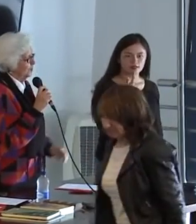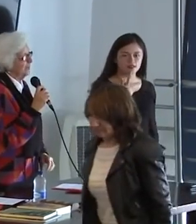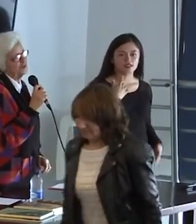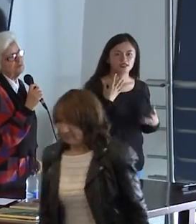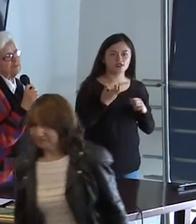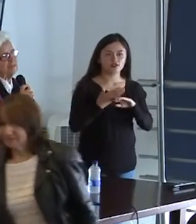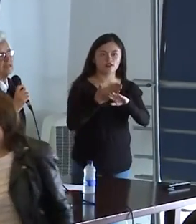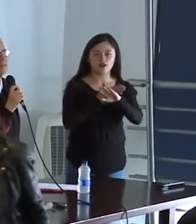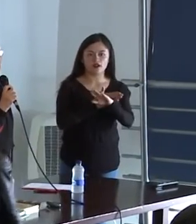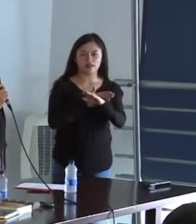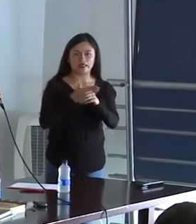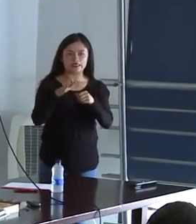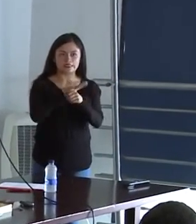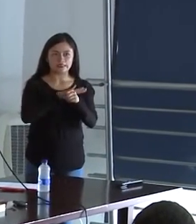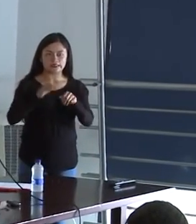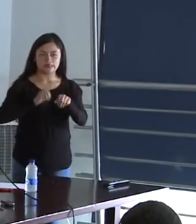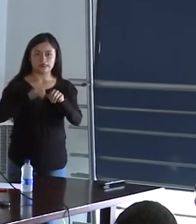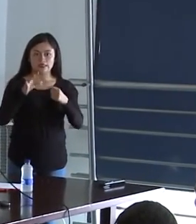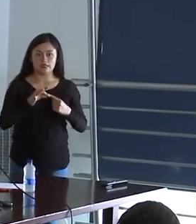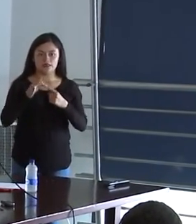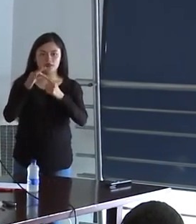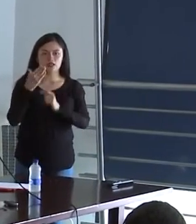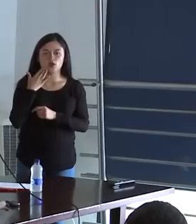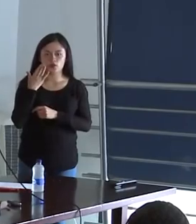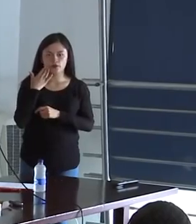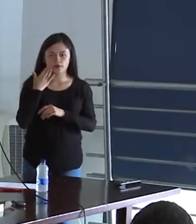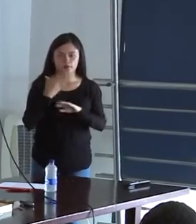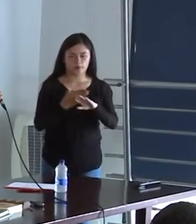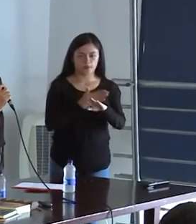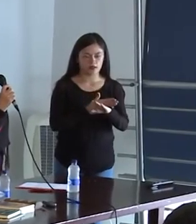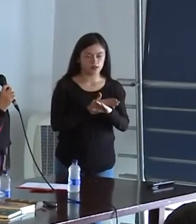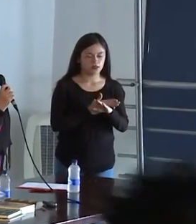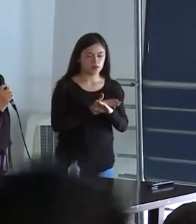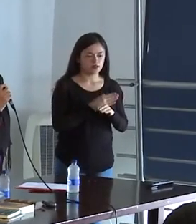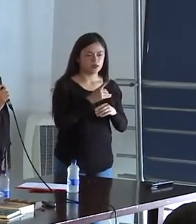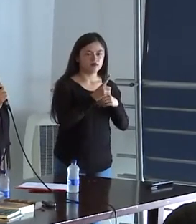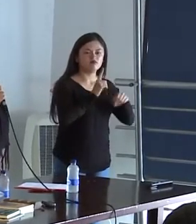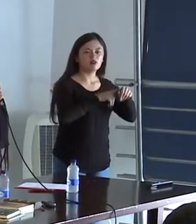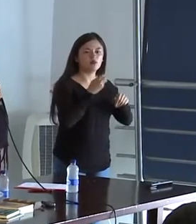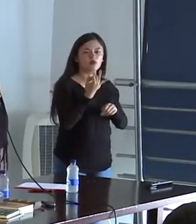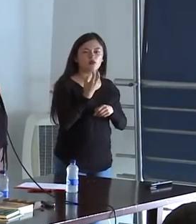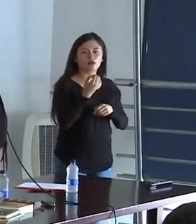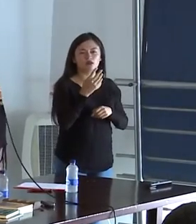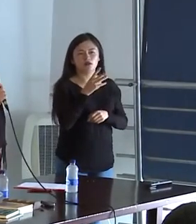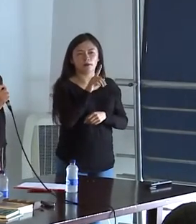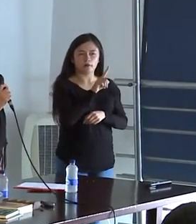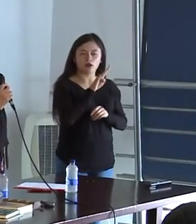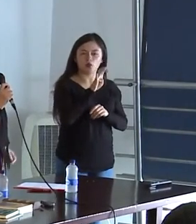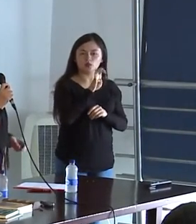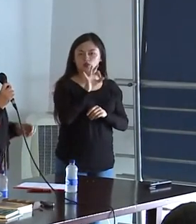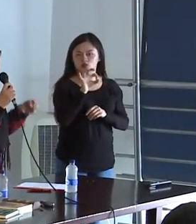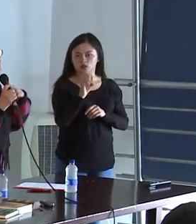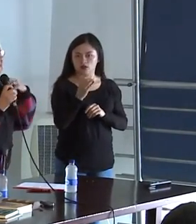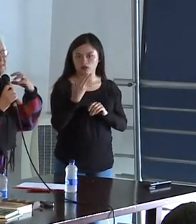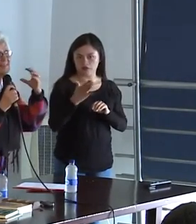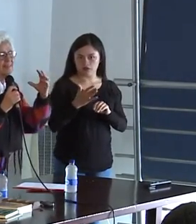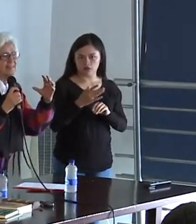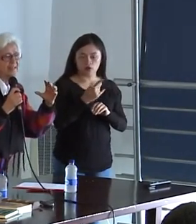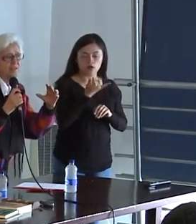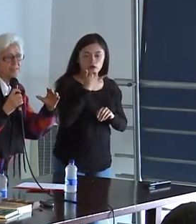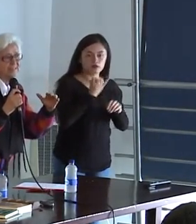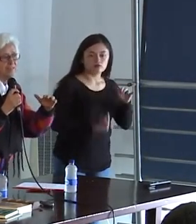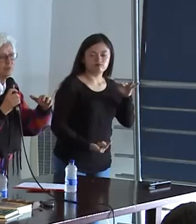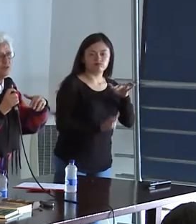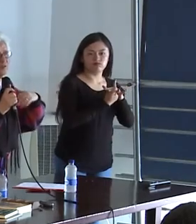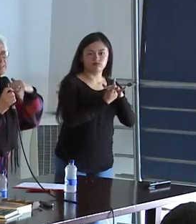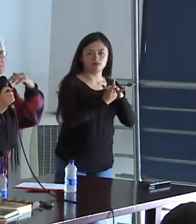marcar un momento especial, y es que para la época de la década de los 80, la emergencia de